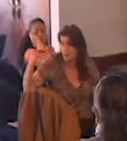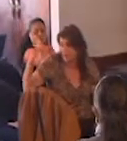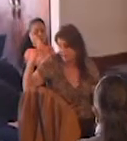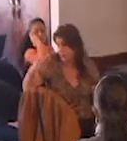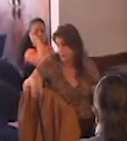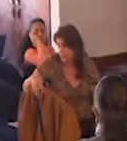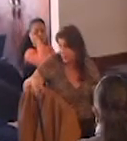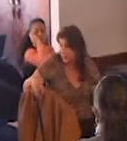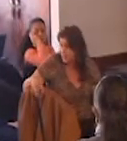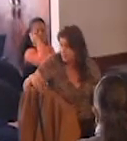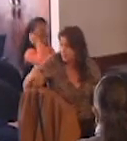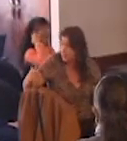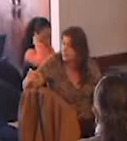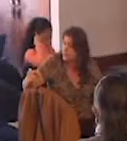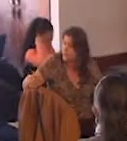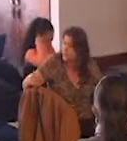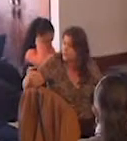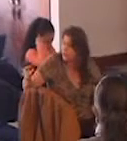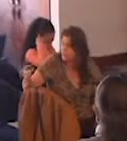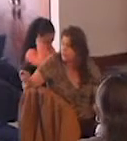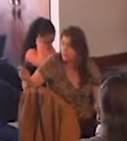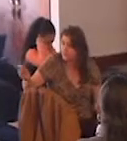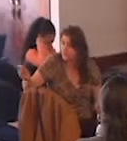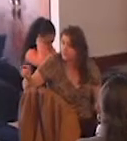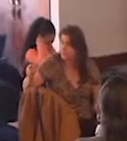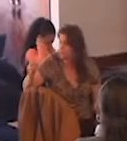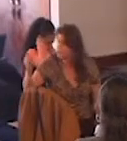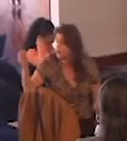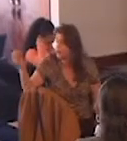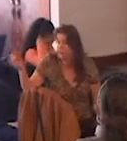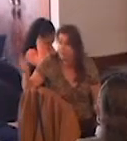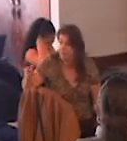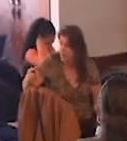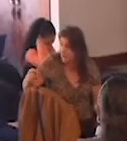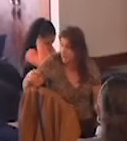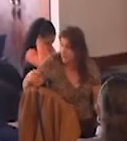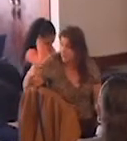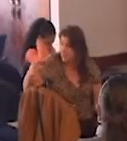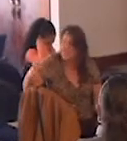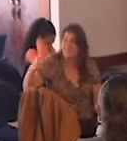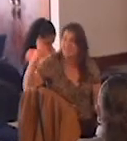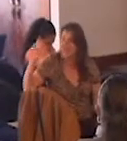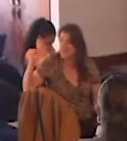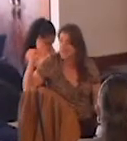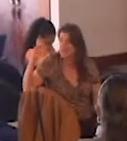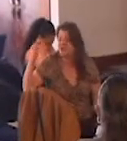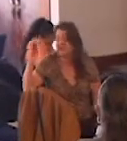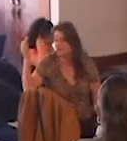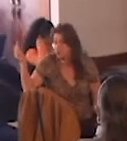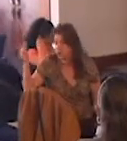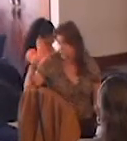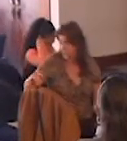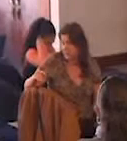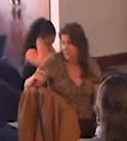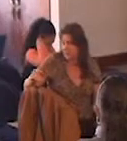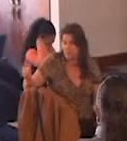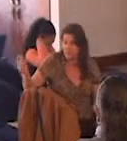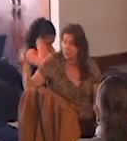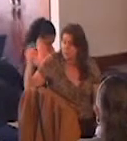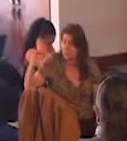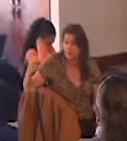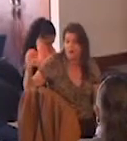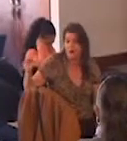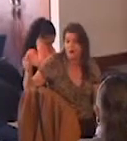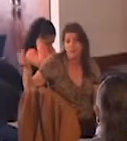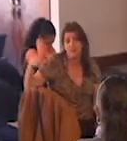yo tengo que exigirlo para mí. Segundo, la comunicación es un proceso de doble vía, es del que habla y del que